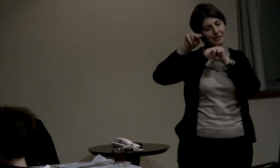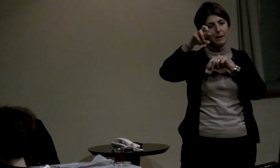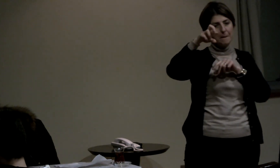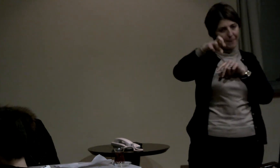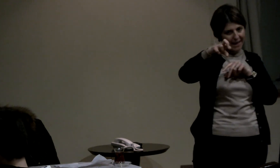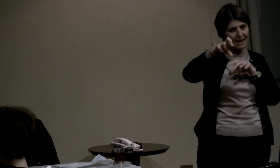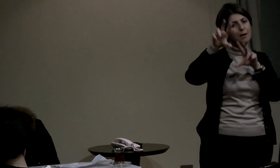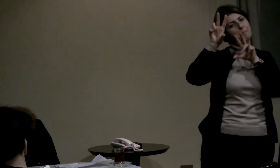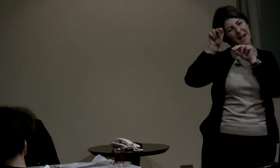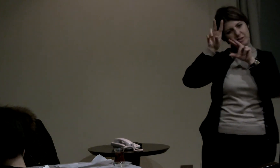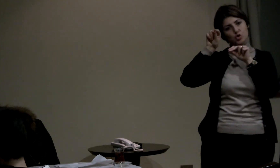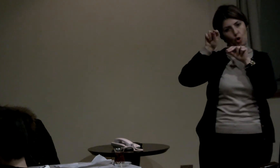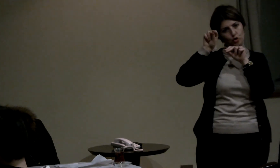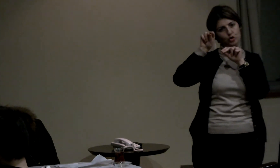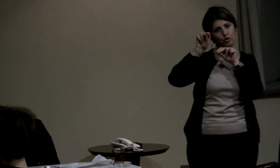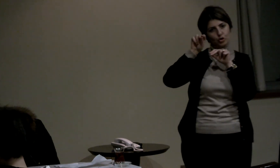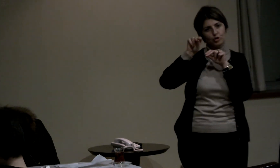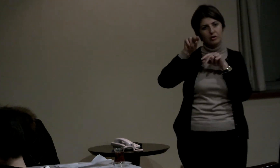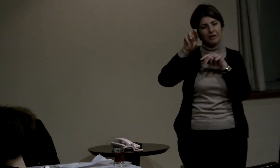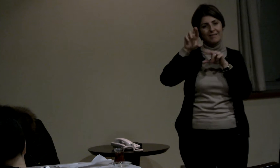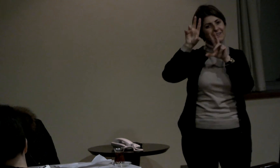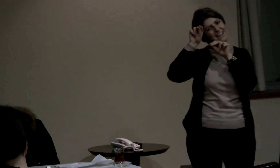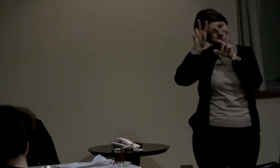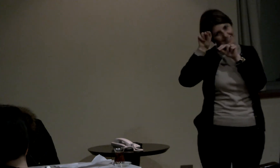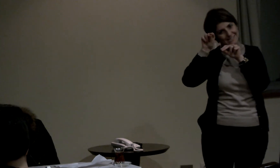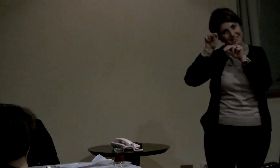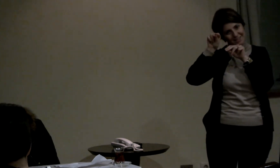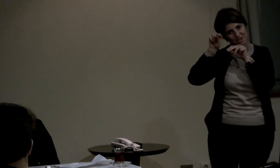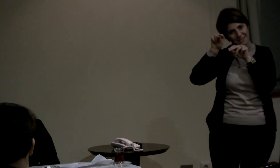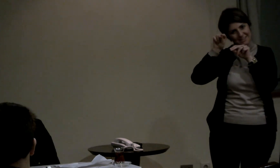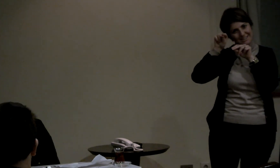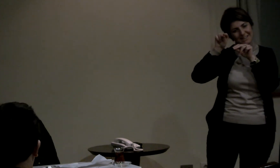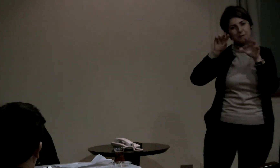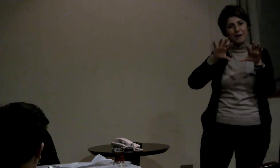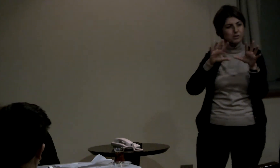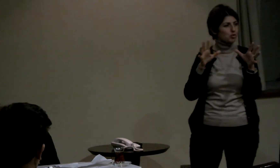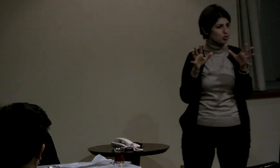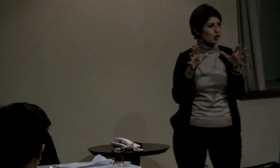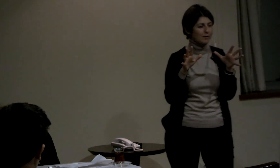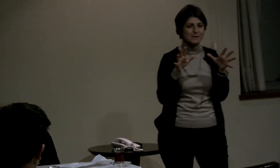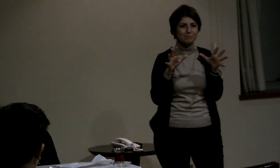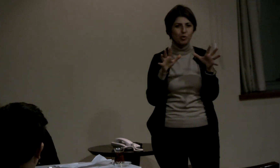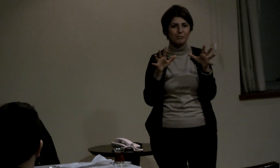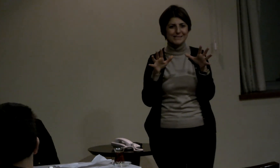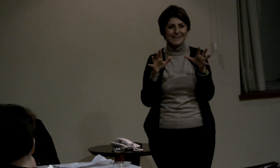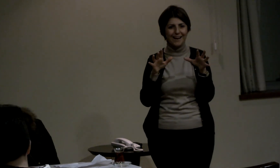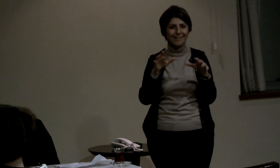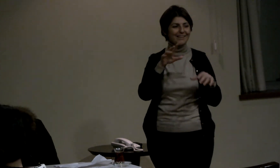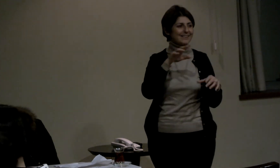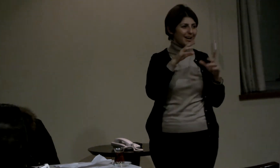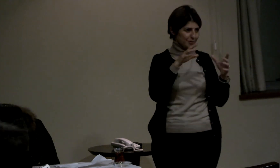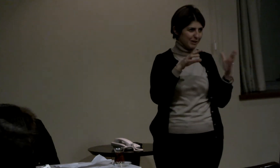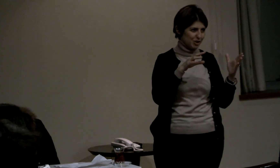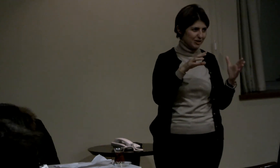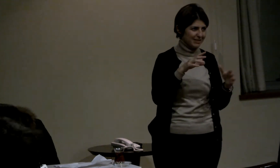T. Pansiyon. Evet, yattık sadece. Yani pansiyon çok kapsamlı olmaz ya. Yatmak içindir